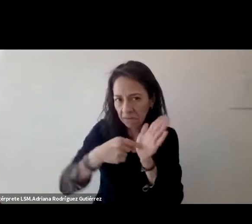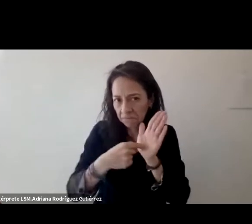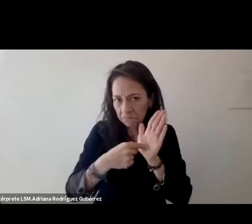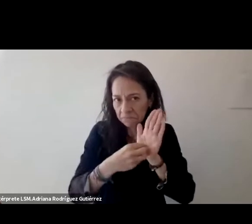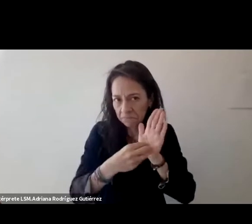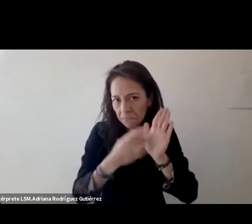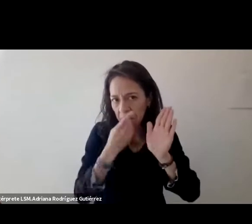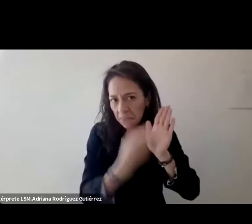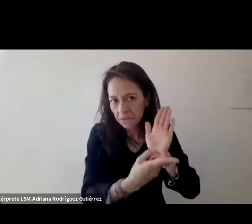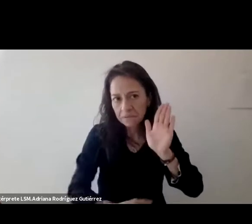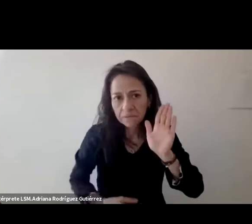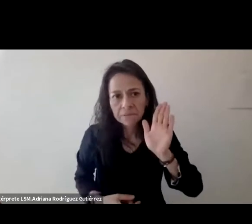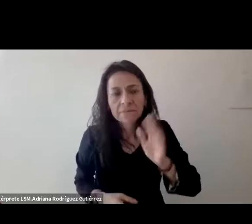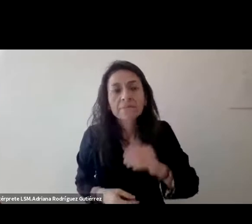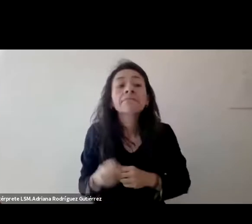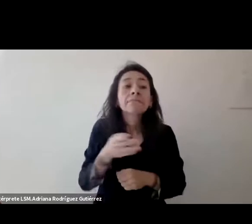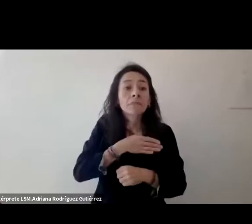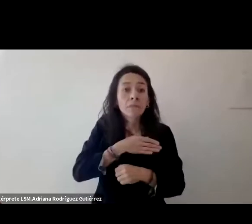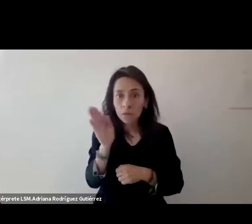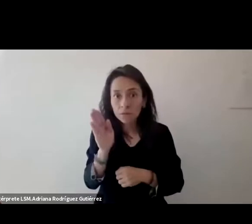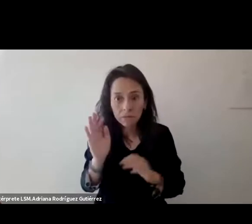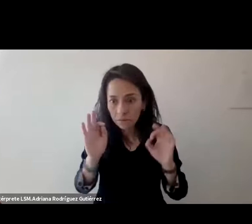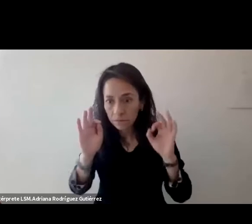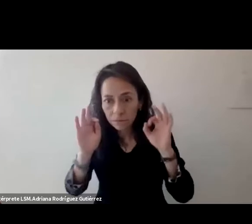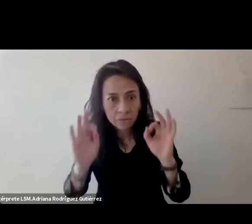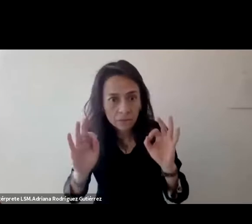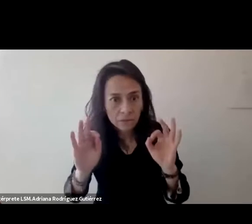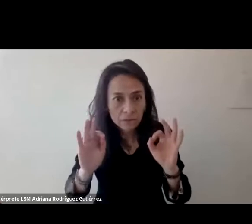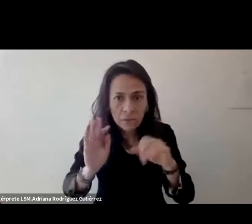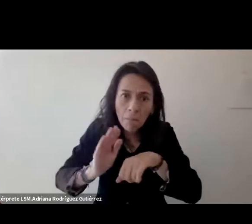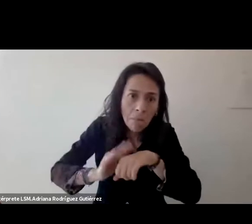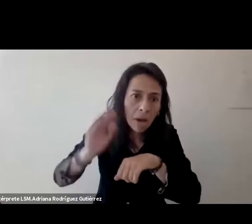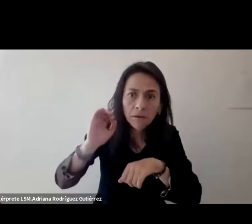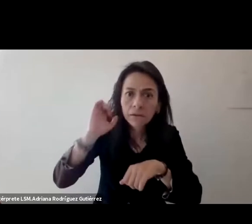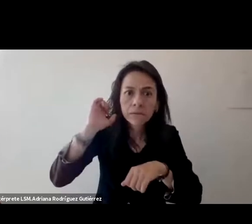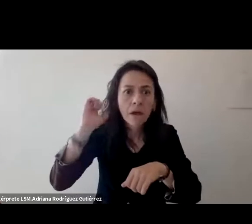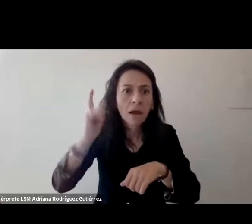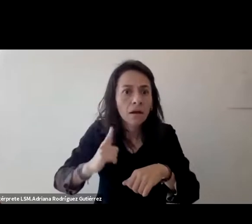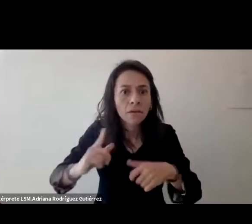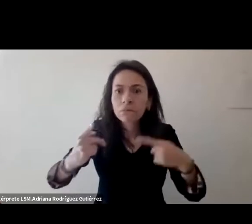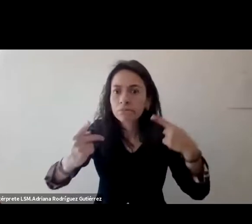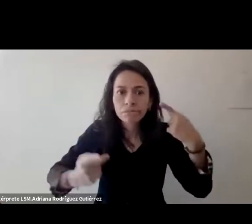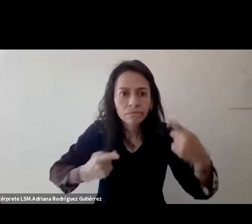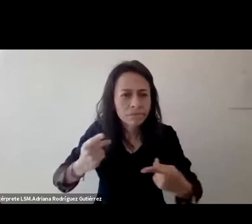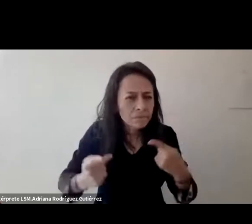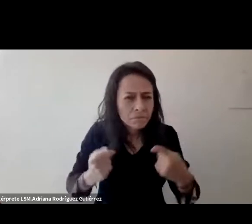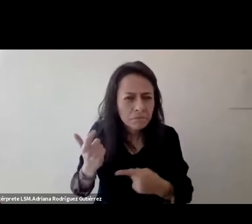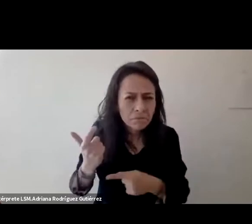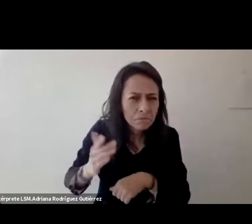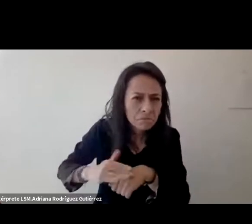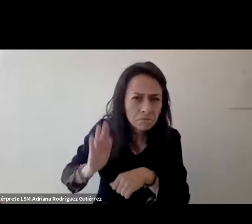Bien. Bueno, pues entonces creo que ya no tenemos más preguntas. No sé si alguien de